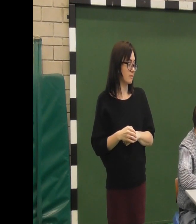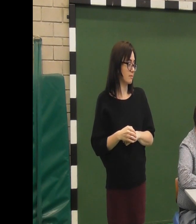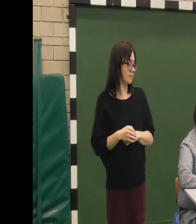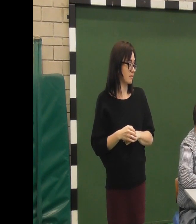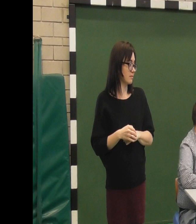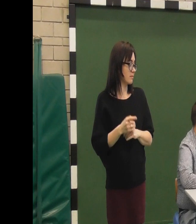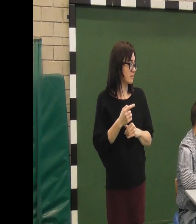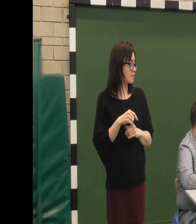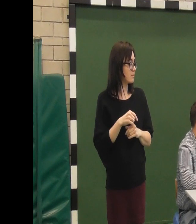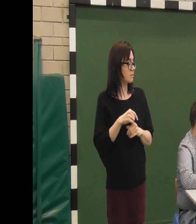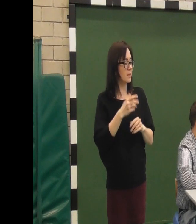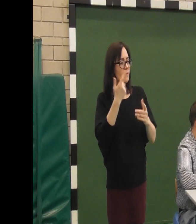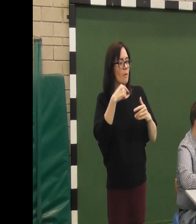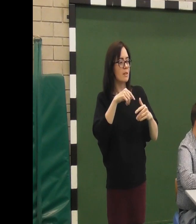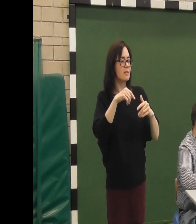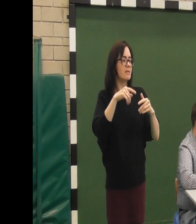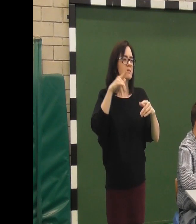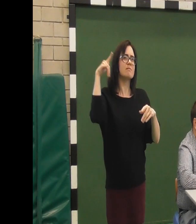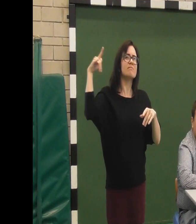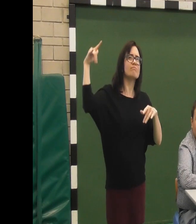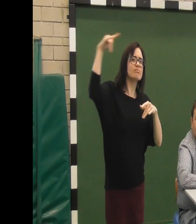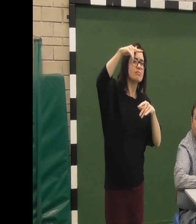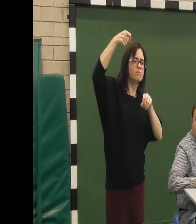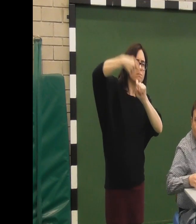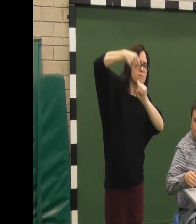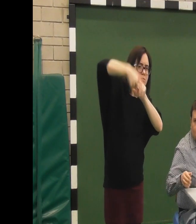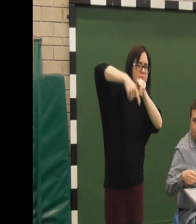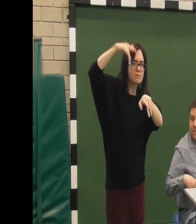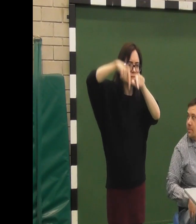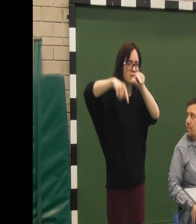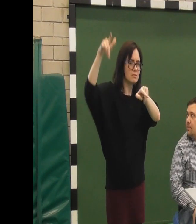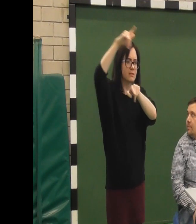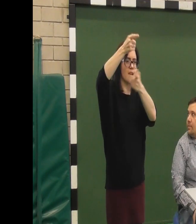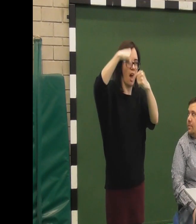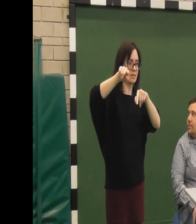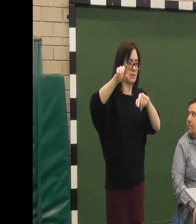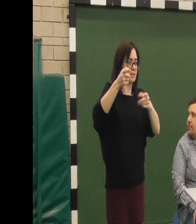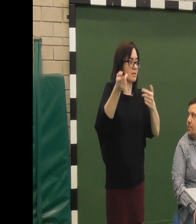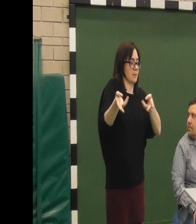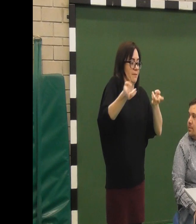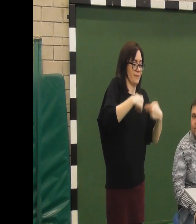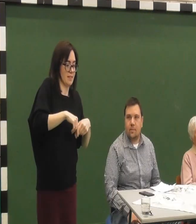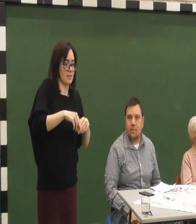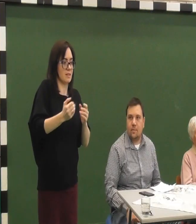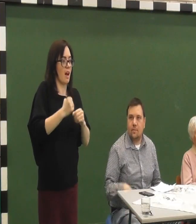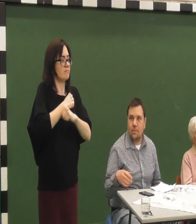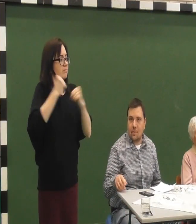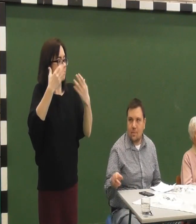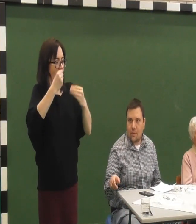kilőttek fegyvereket a repülőgépekből, azokat töltöttük meg robbanó